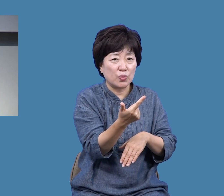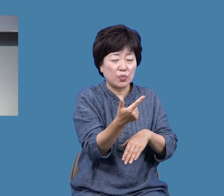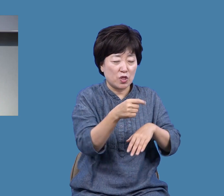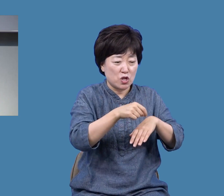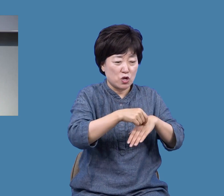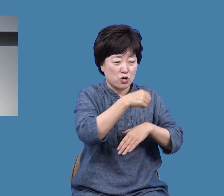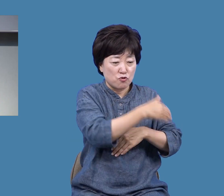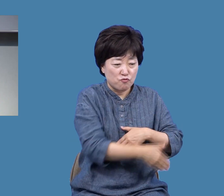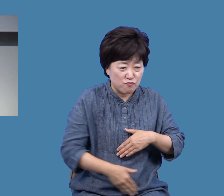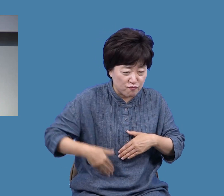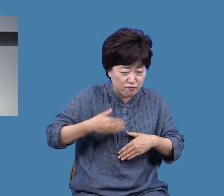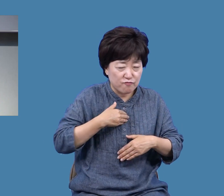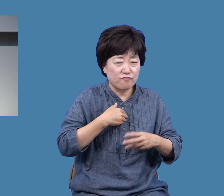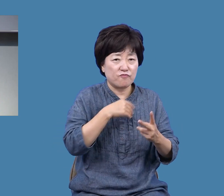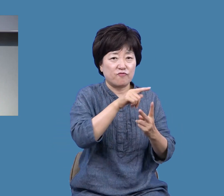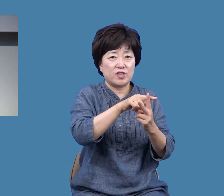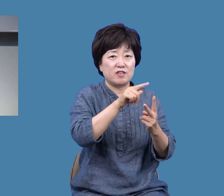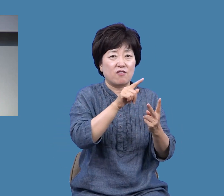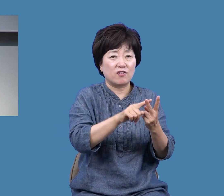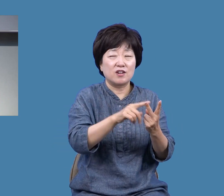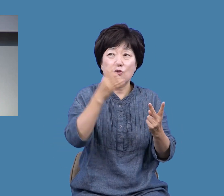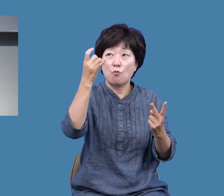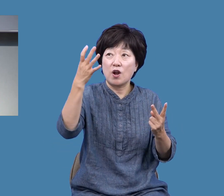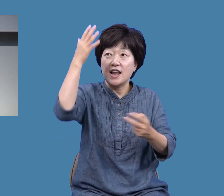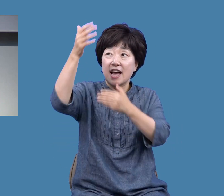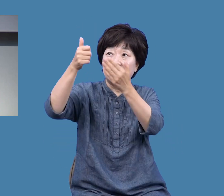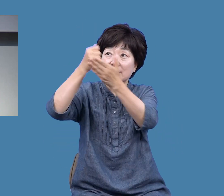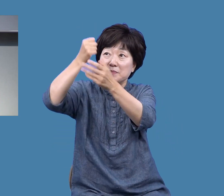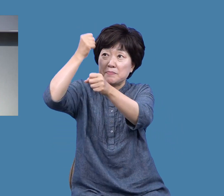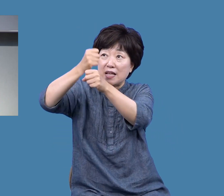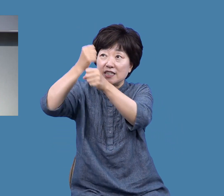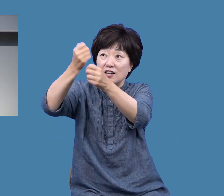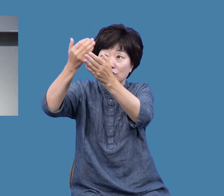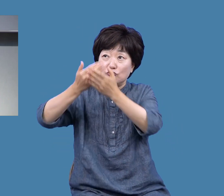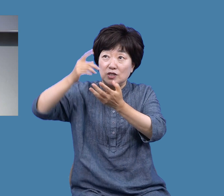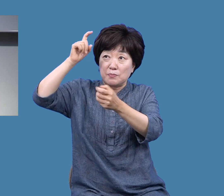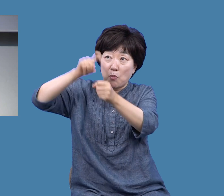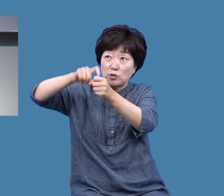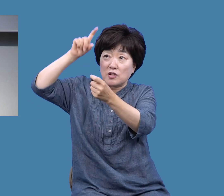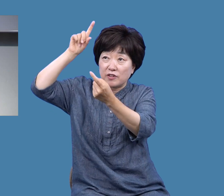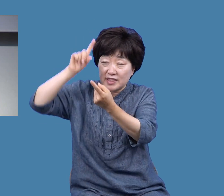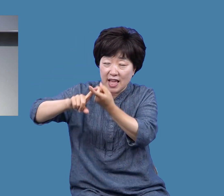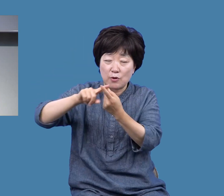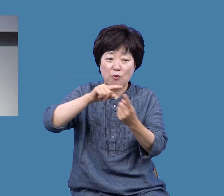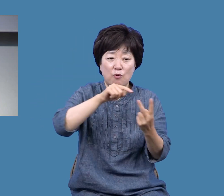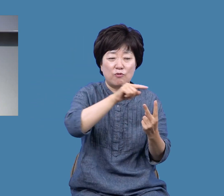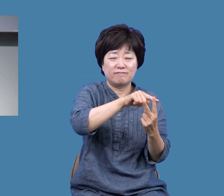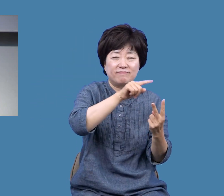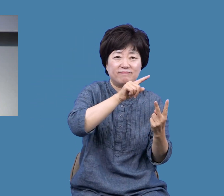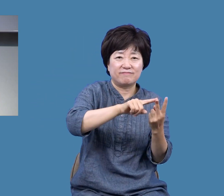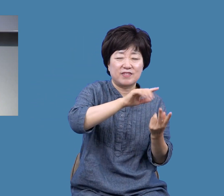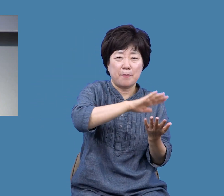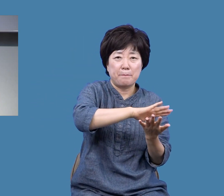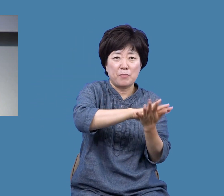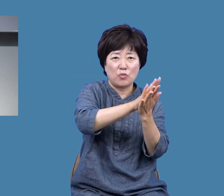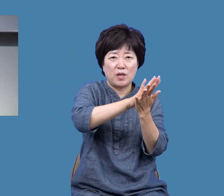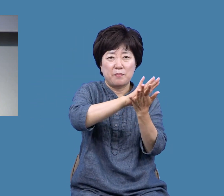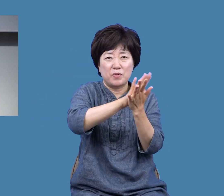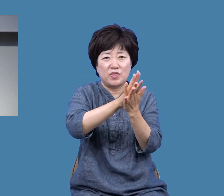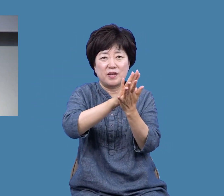본능대로 점점점 변해갈 것인가 하는 것이 훈련이고, 영적인 성숙이라고 하는 것도 영이 성숙해가는 게